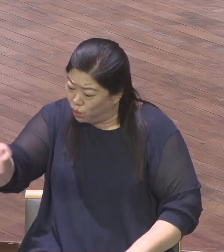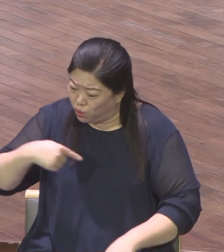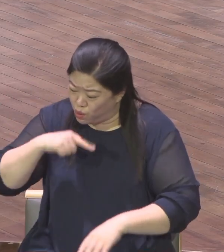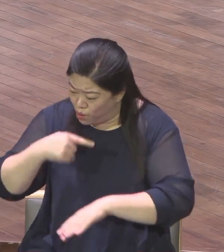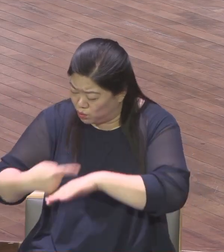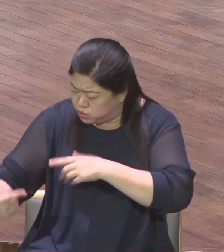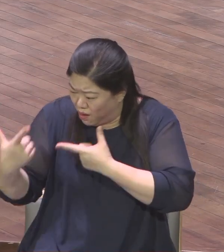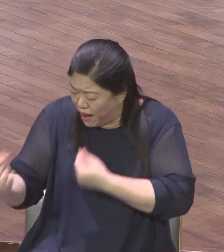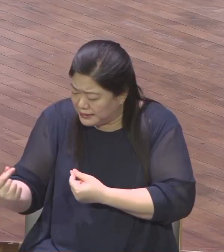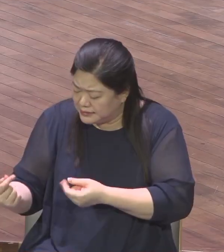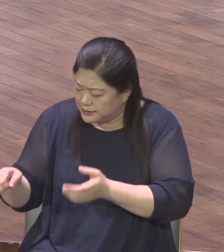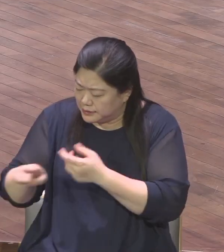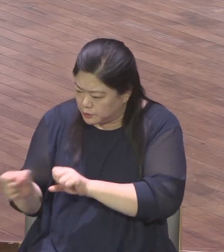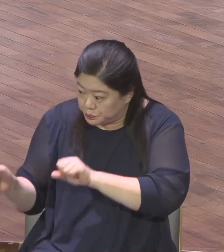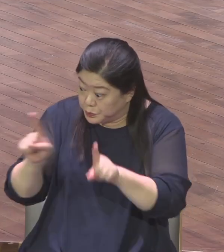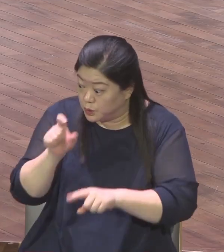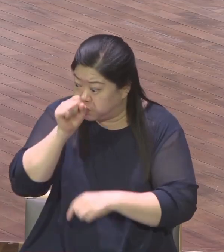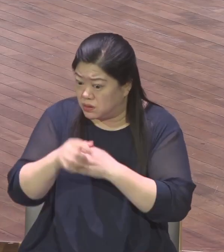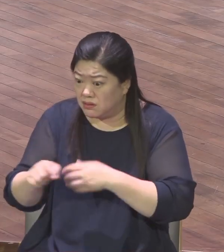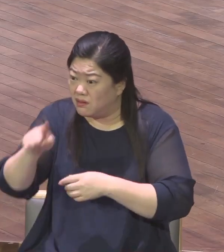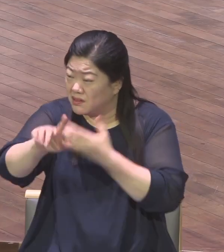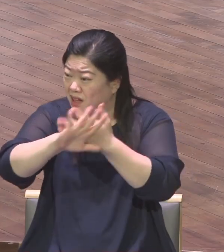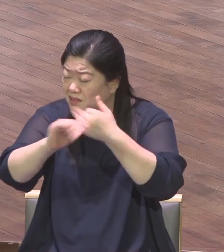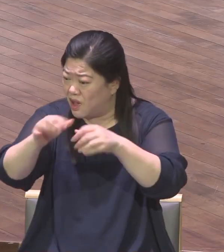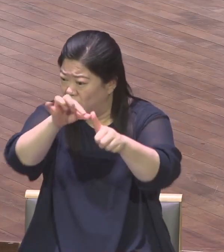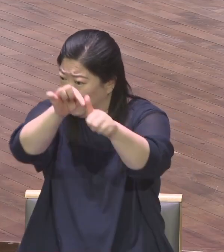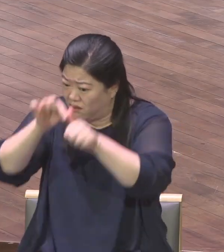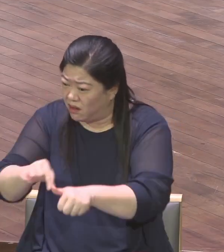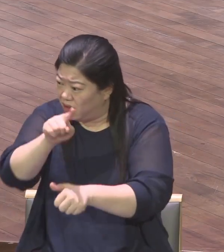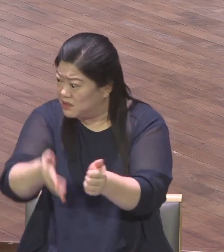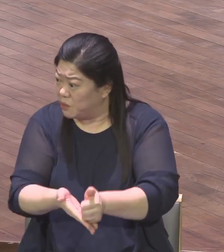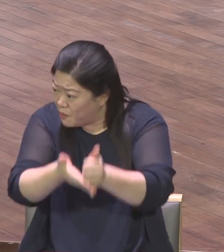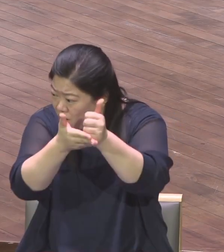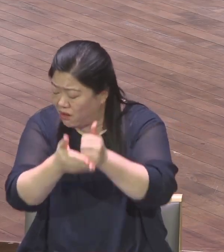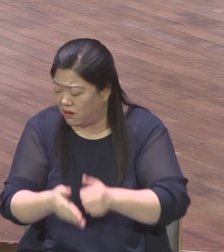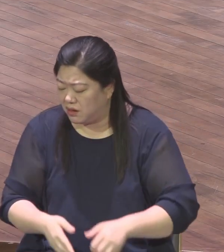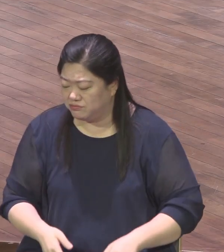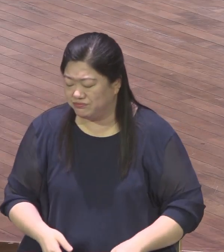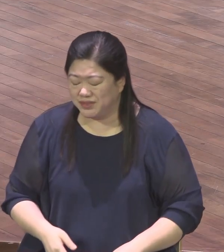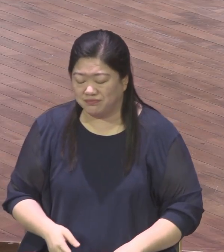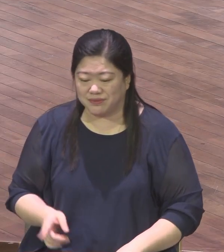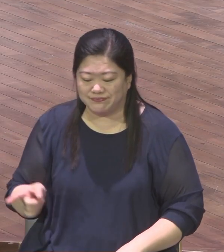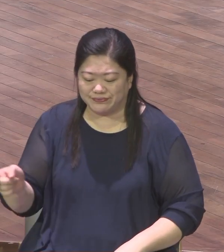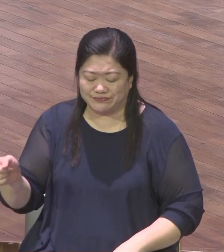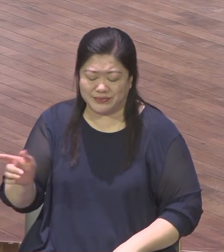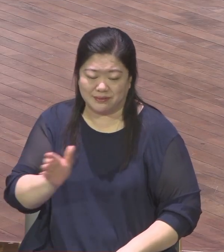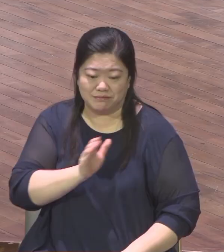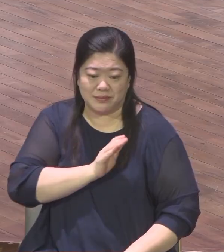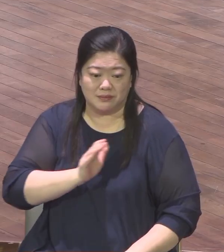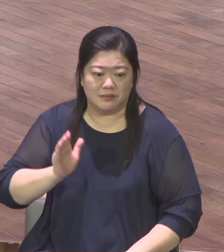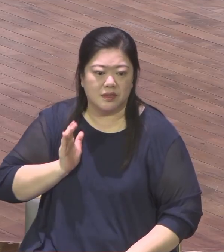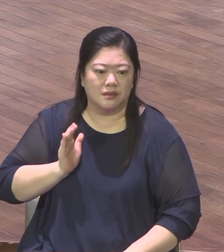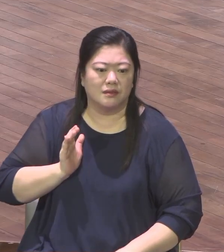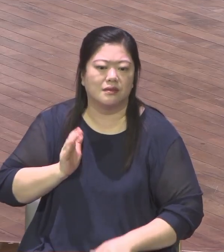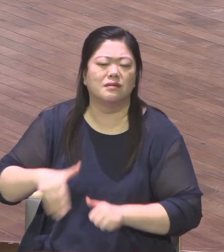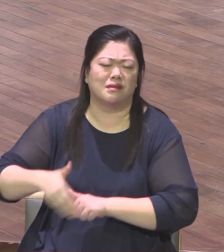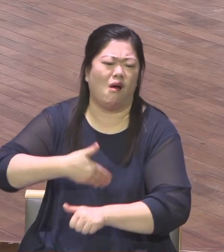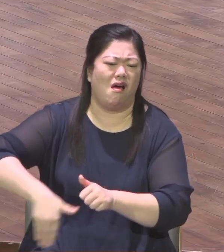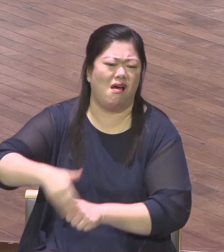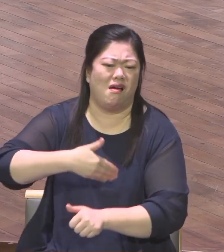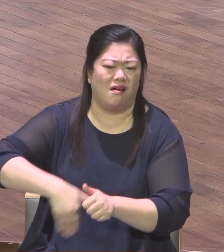하나님의 자리에 들어간 것입니다. 자, 그런데 그다라는 이 총독이 된 지 얼마